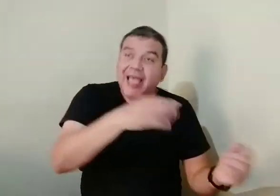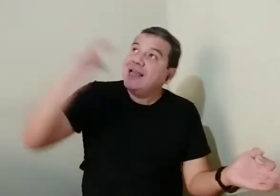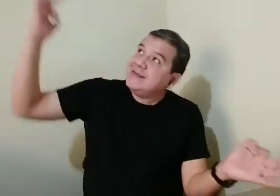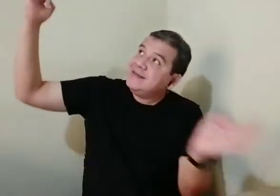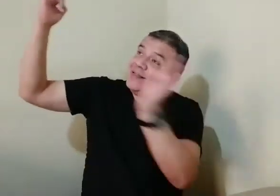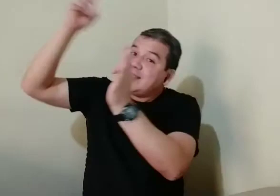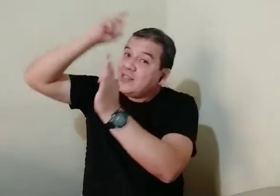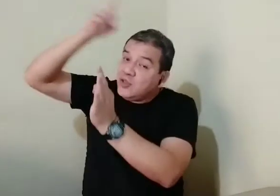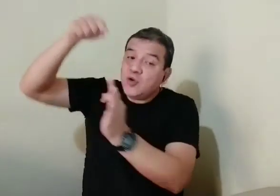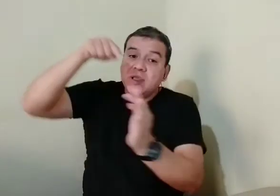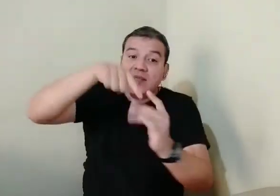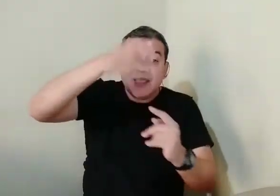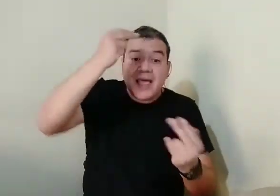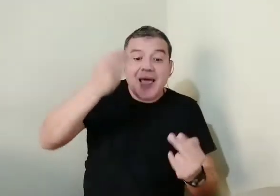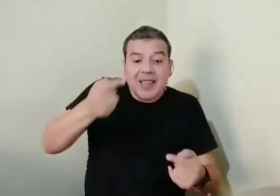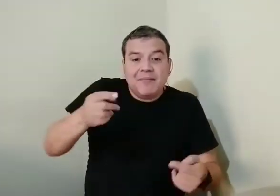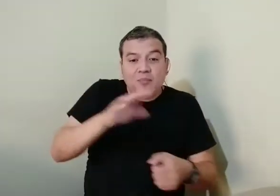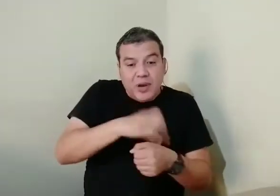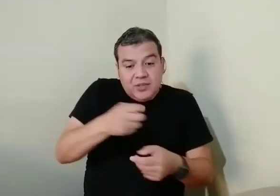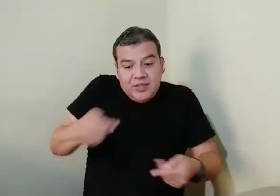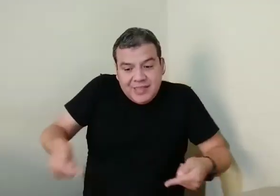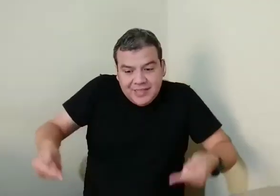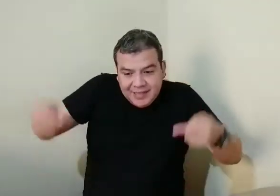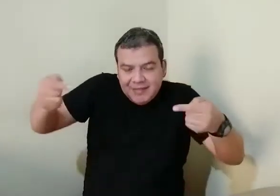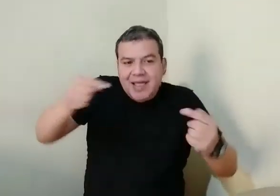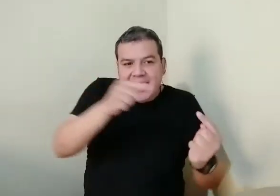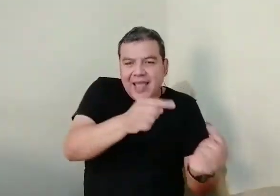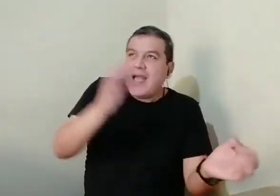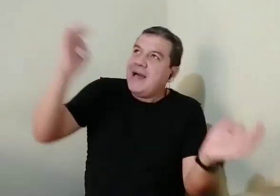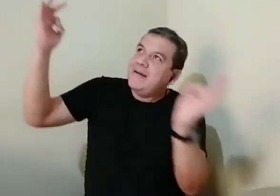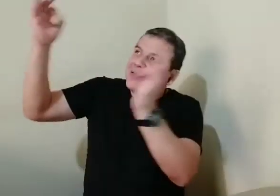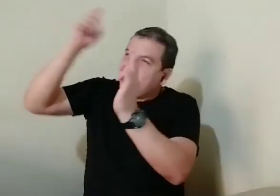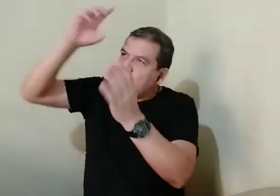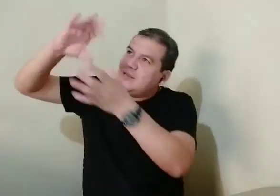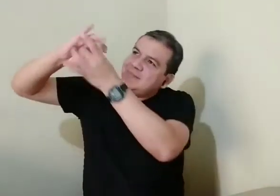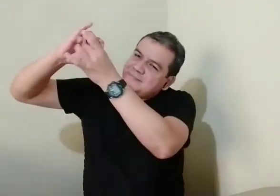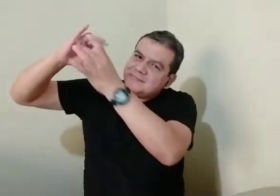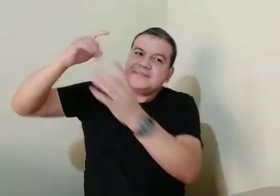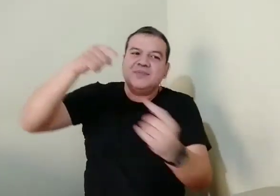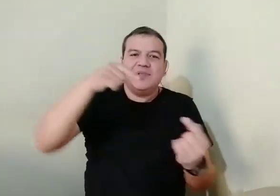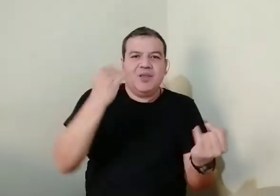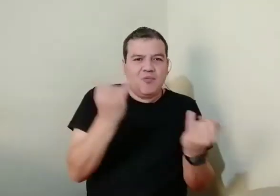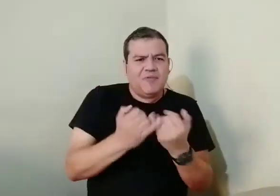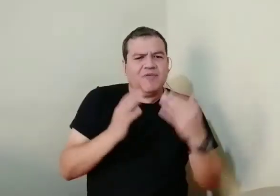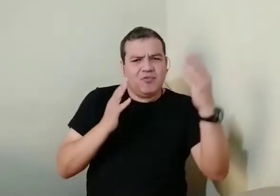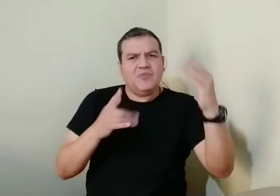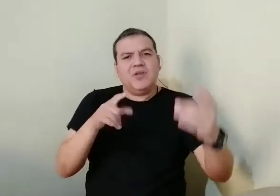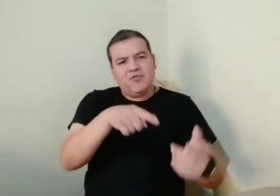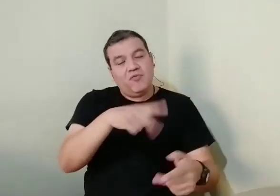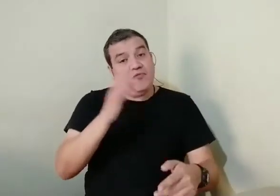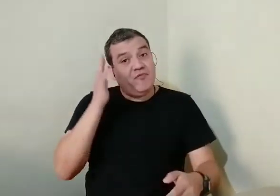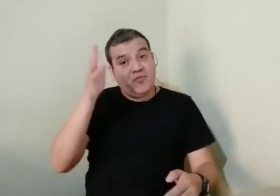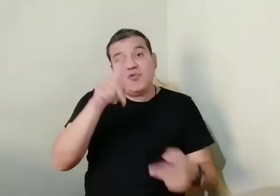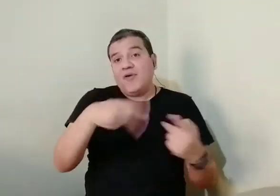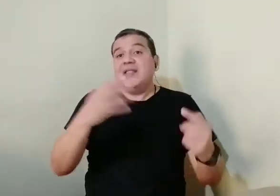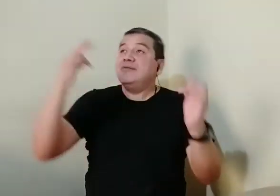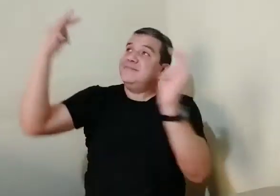Dios nos conduce de forma maravillosa. Antes de que Israel entrara en la tierra